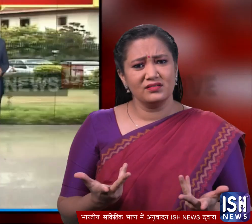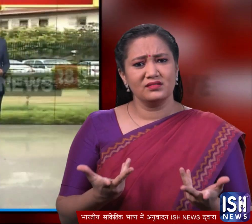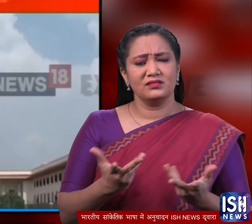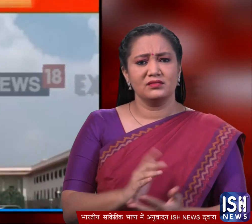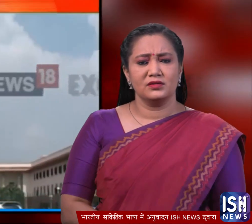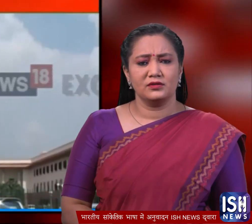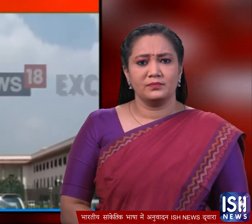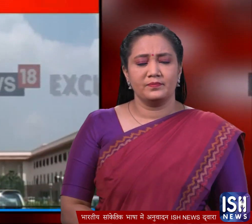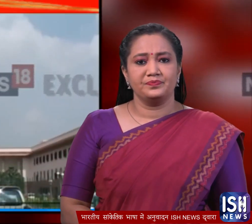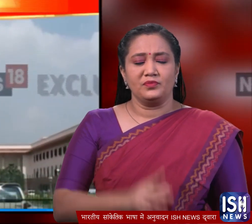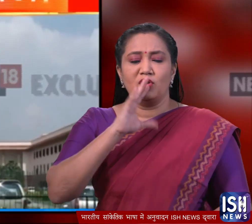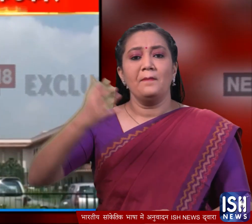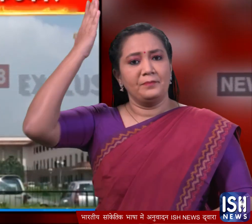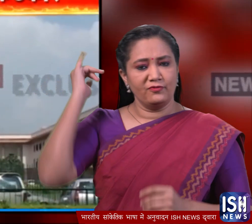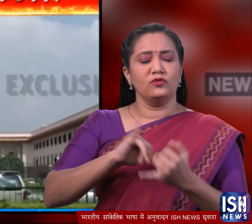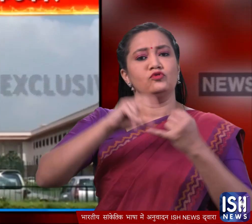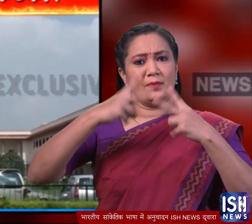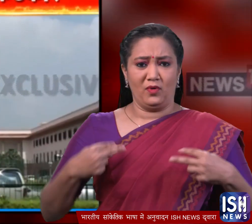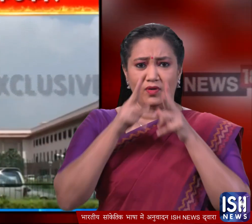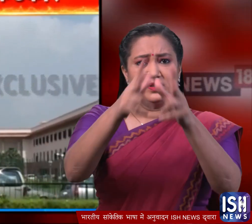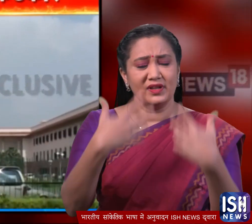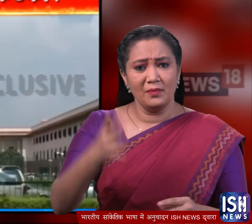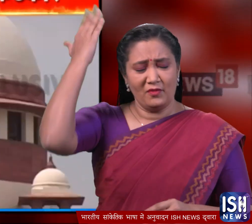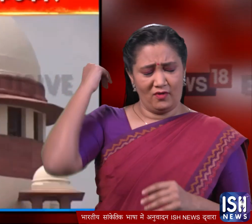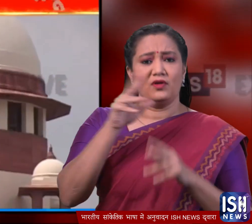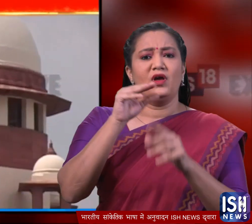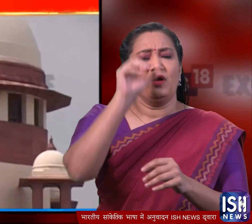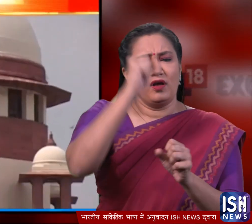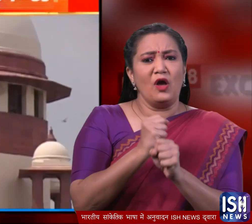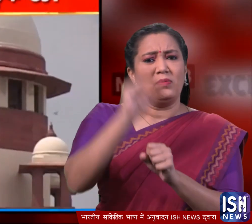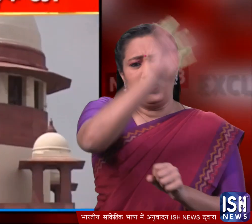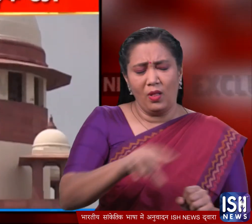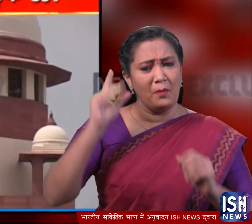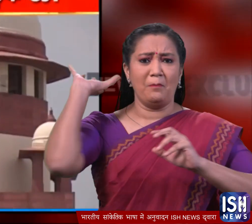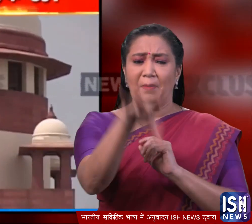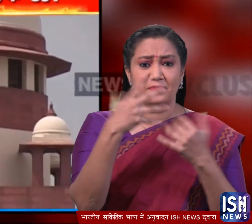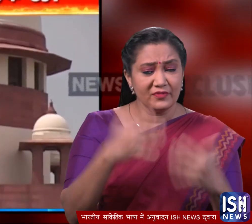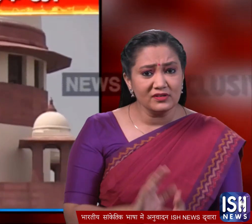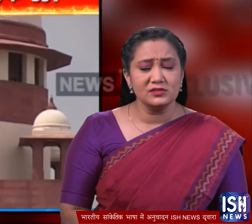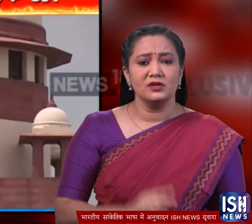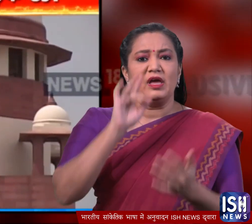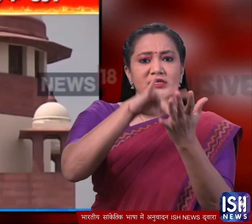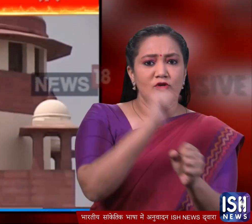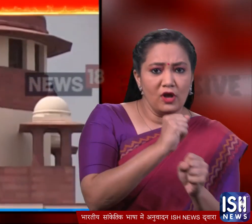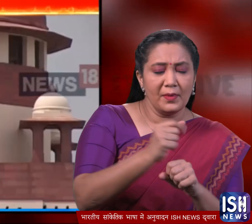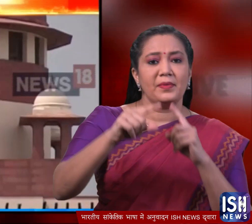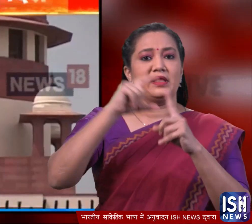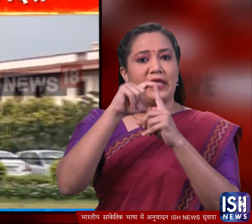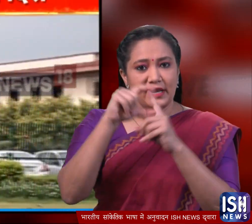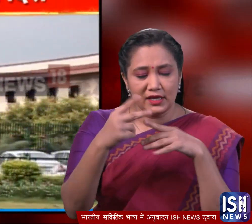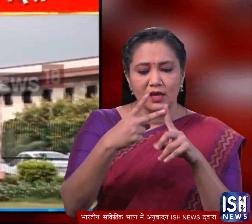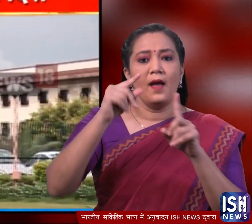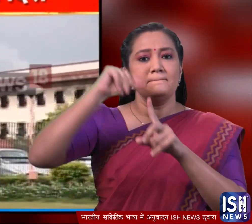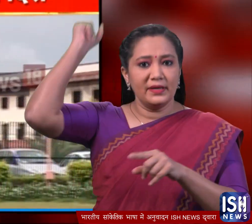हैं। जबकि पिछली सुनवाई में भी सुप्रीम कोर्ट ने सरकारों को कड़ी फटकार लगाई थी। सुप्रीम कोर्ट में केंद्र सरकार के अलावा